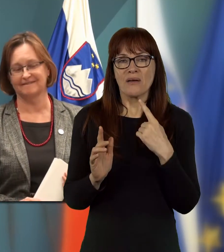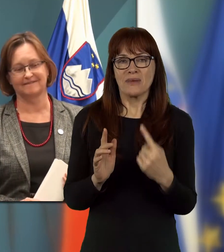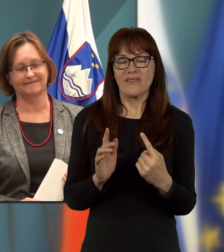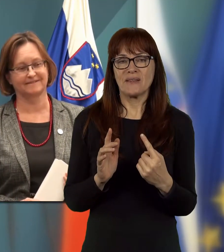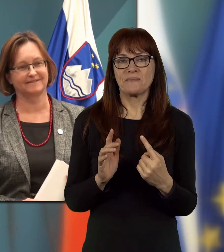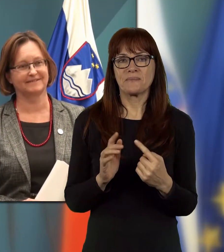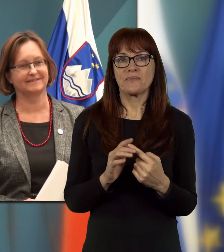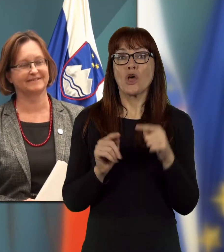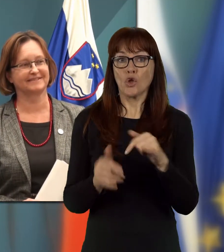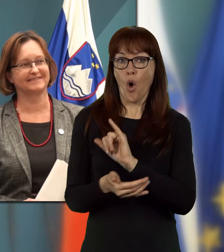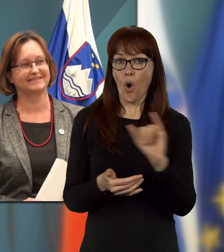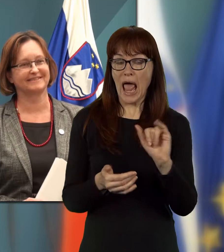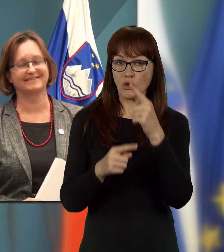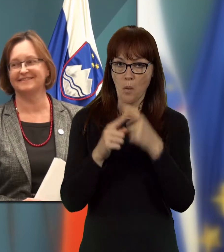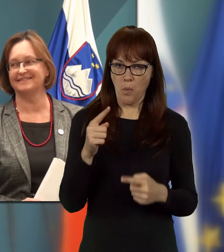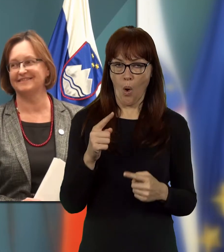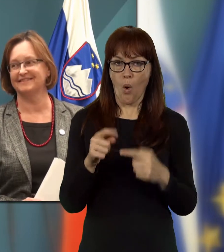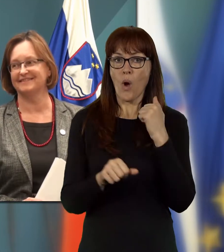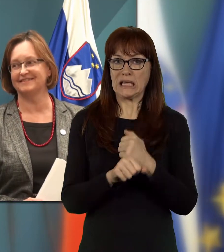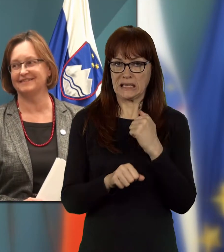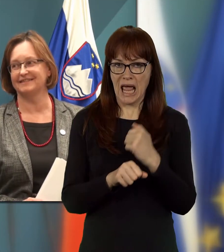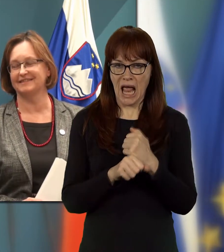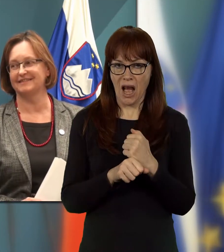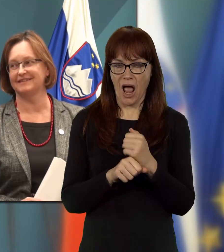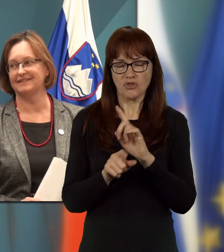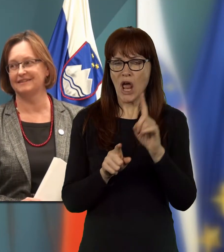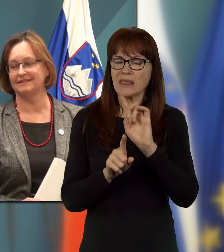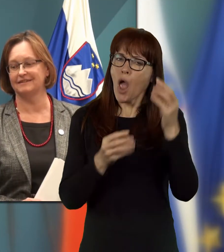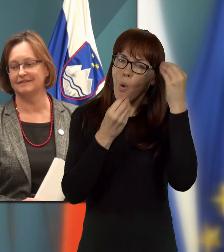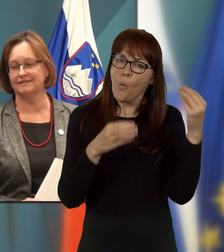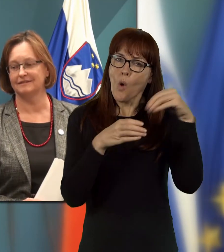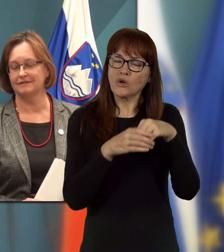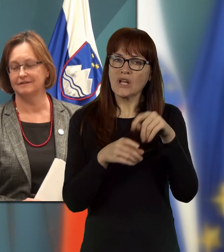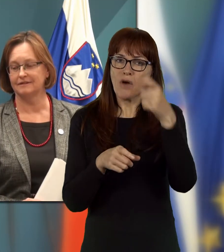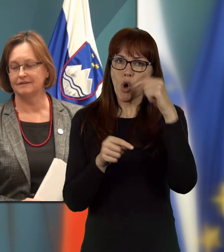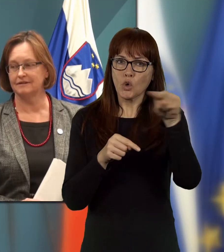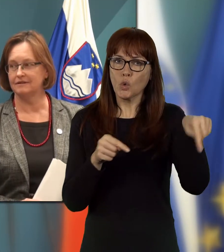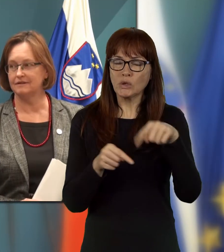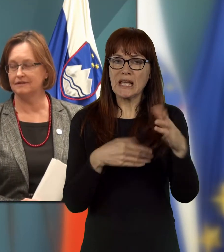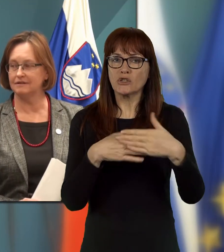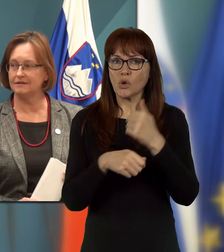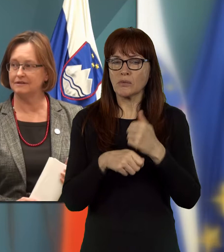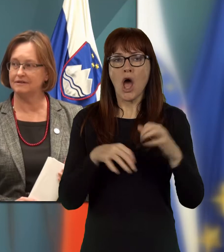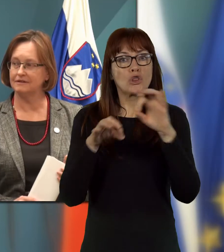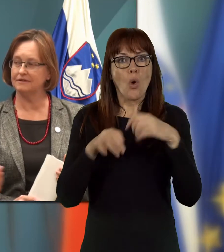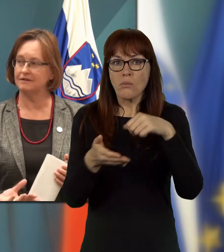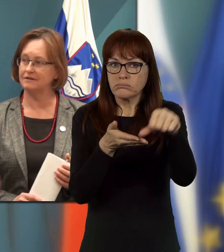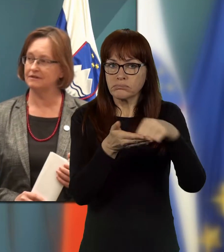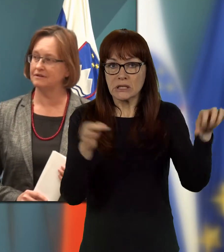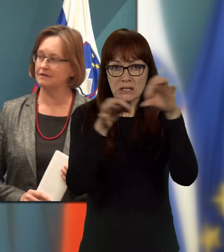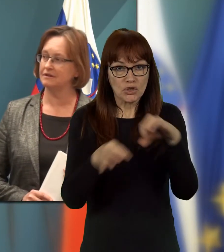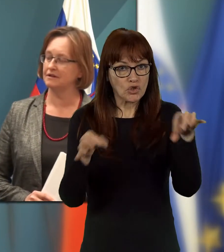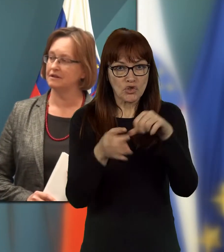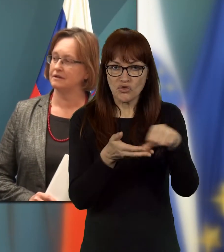Skratka, to leto in pol dela, zdaj če ne upoštevamo ljudi, ki so pri tem sodelovali, nikomur nismo